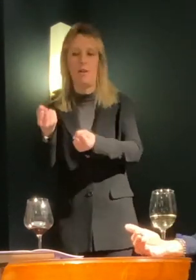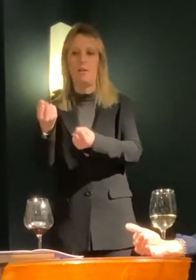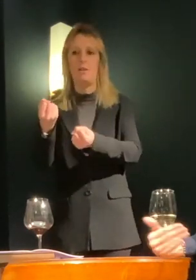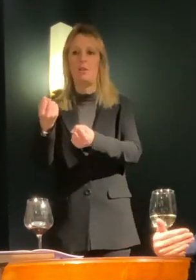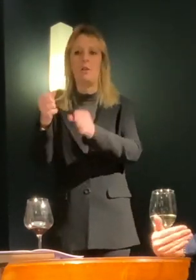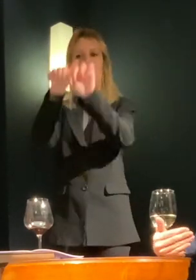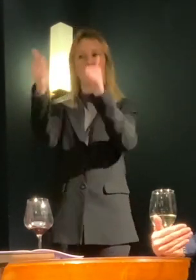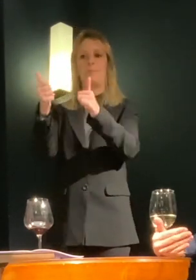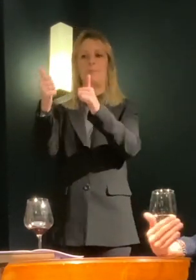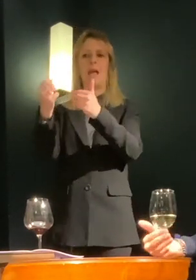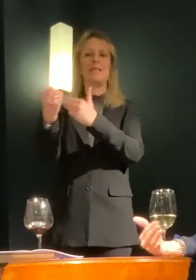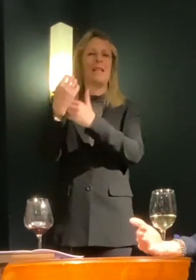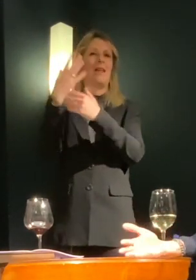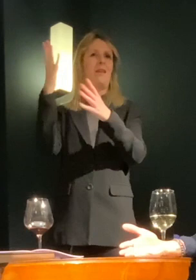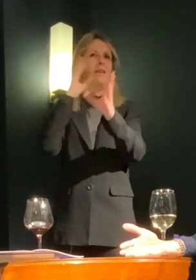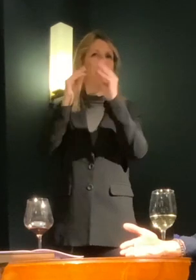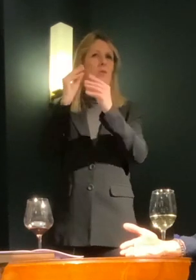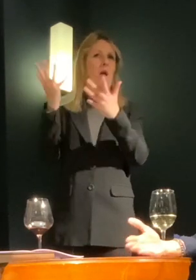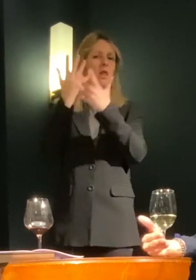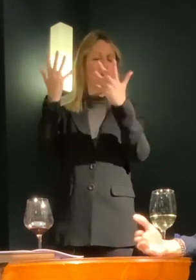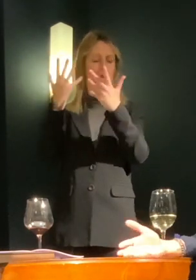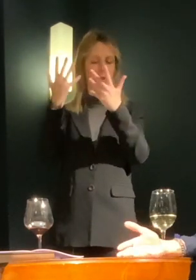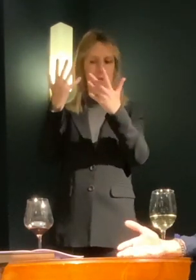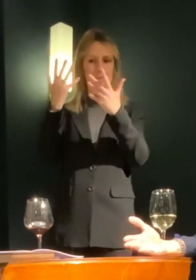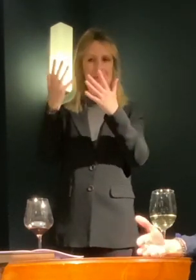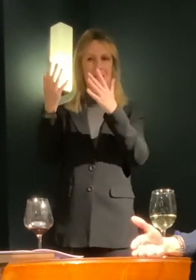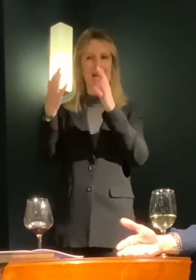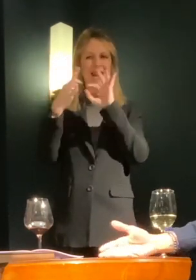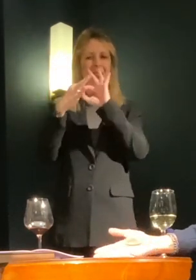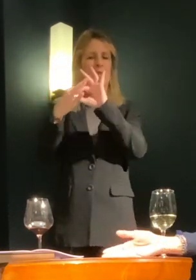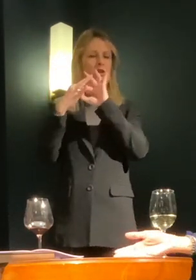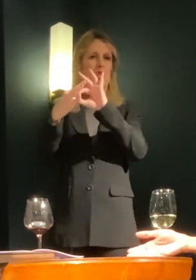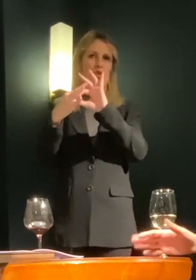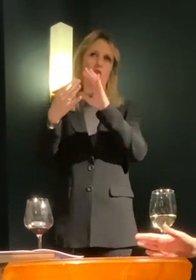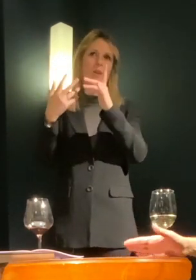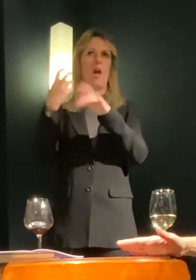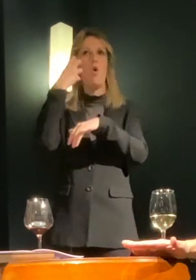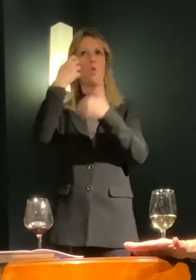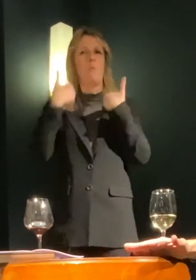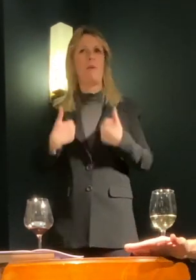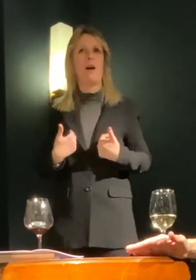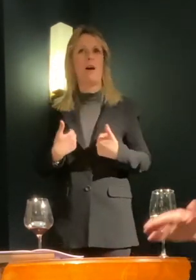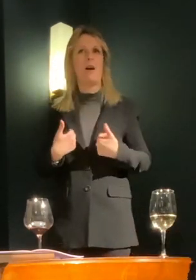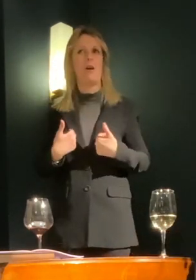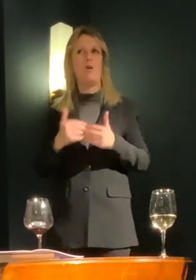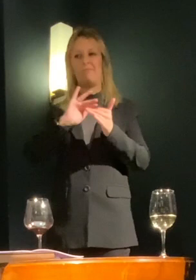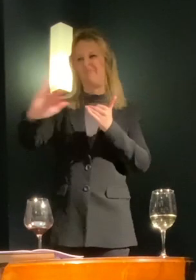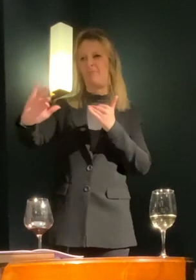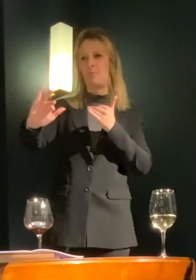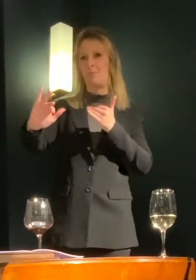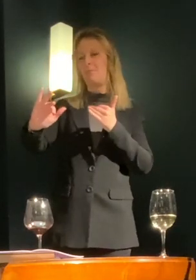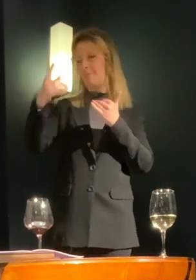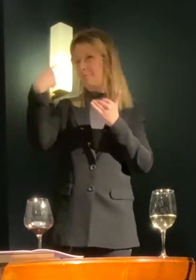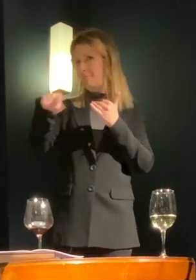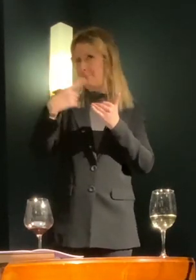qualcosa, perché, diciamo, cadere in questo tipo di relazione ti insegna che tipo di esseri umani devi scartare dalla tua vita.